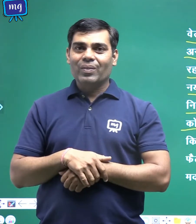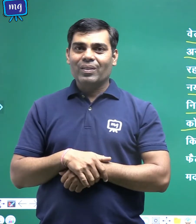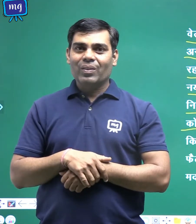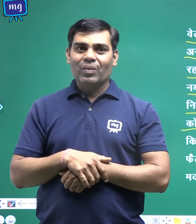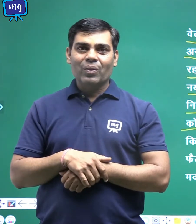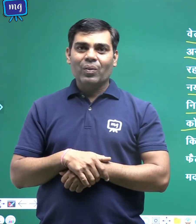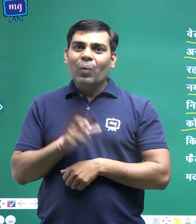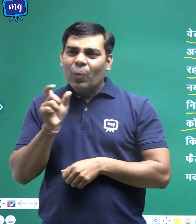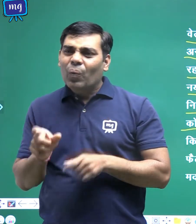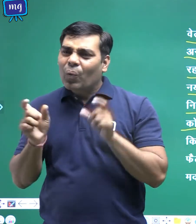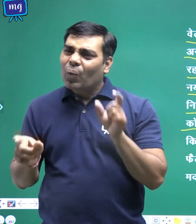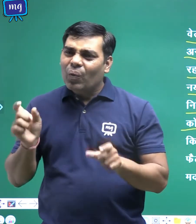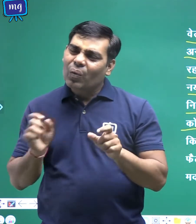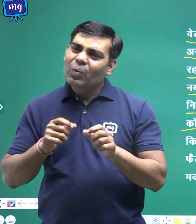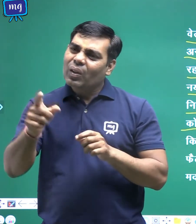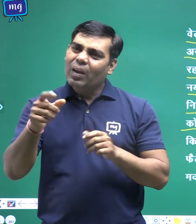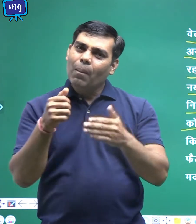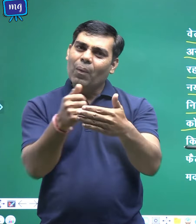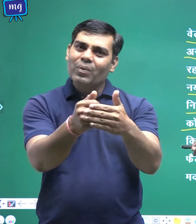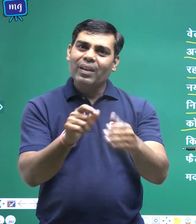जन जन तक पहुंचाने का कार्य किया।